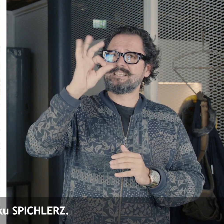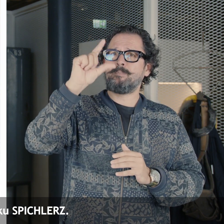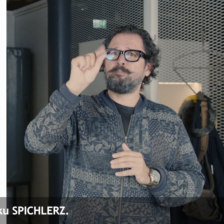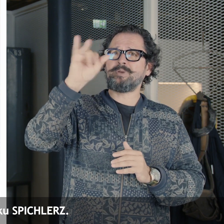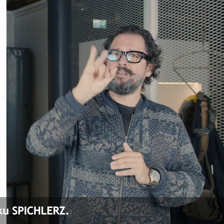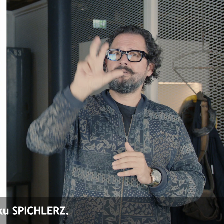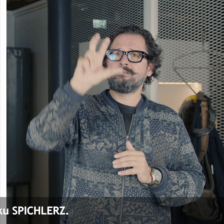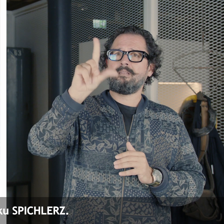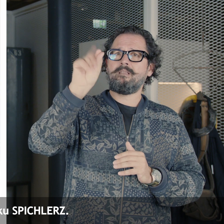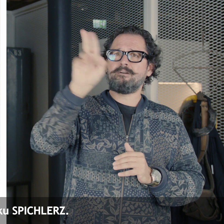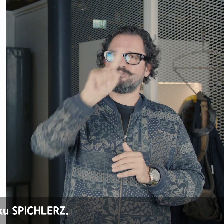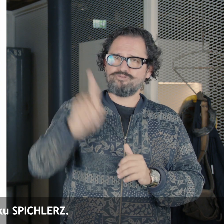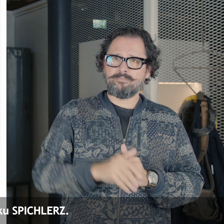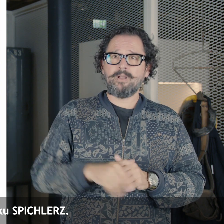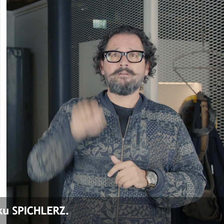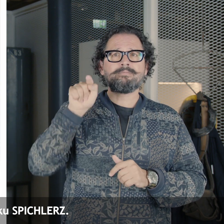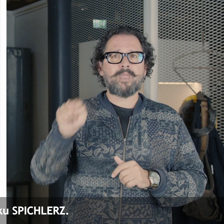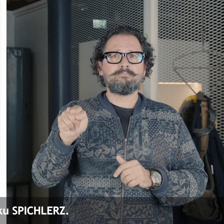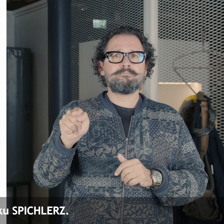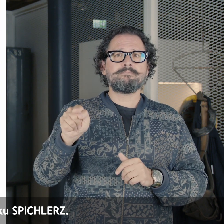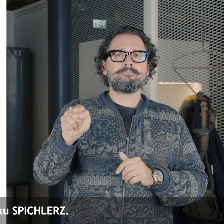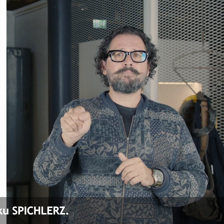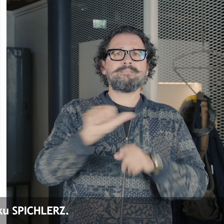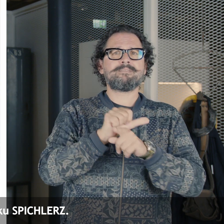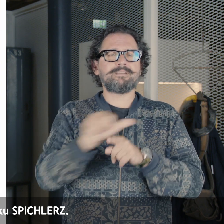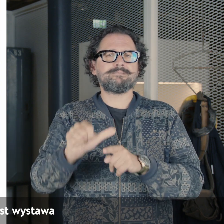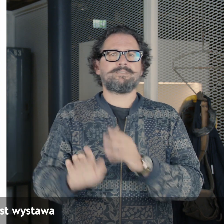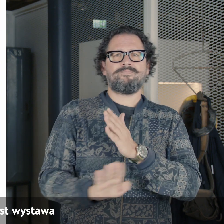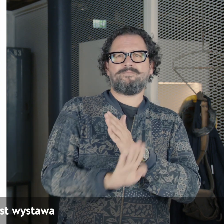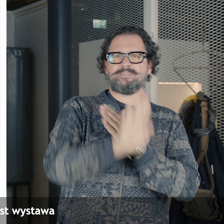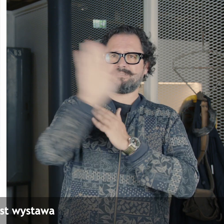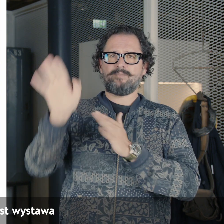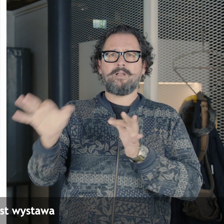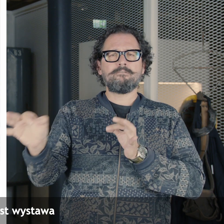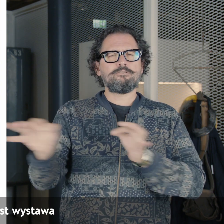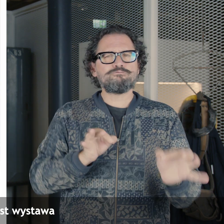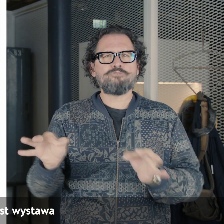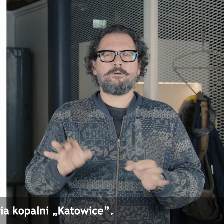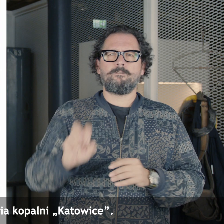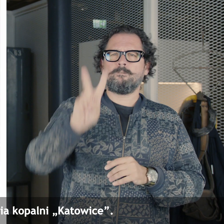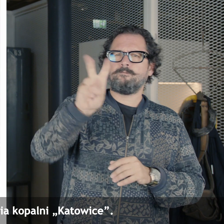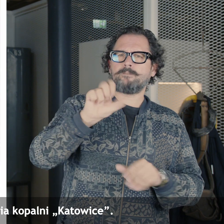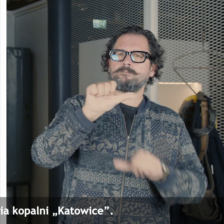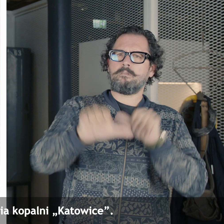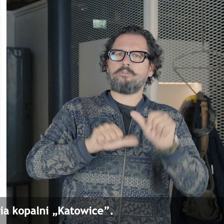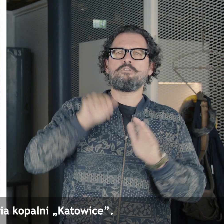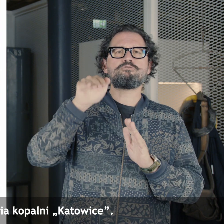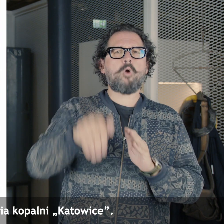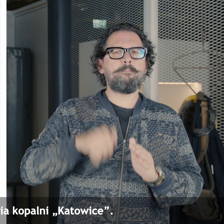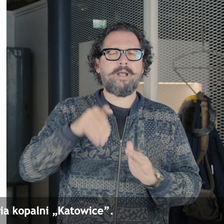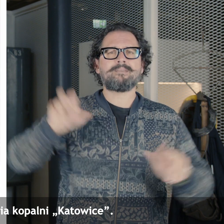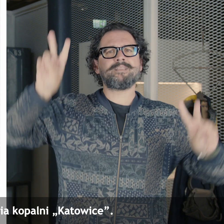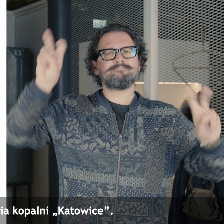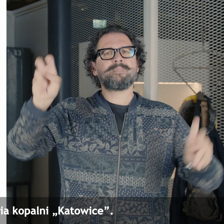budynku Pich Lesz tam jest wystawa dotycząca historii d